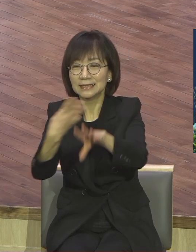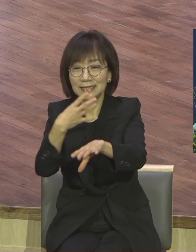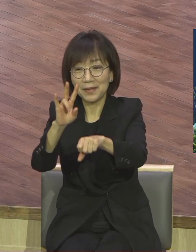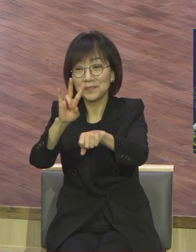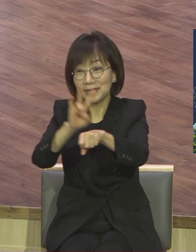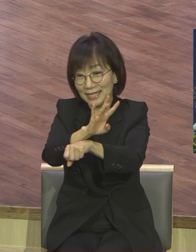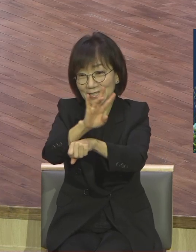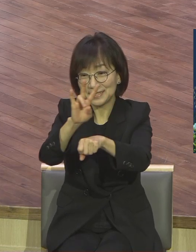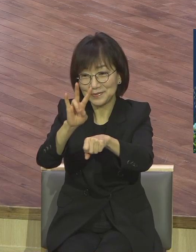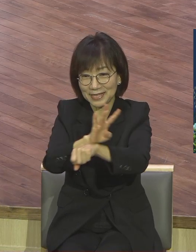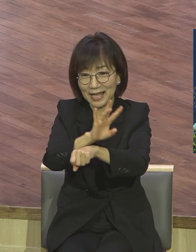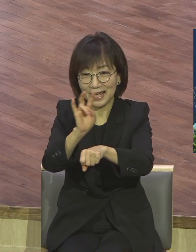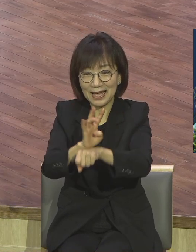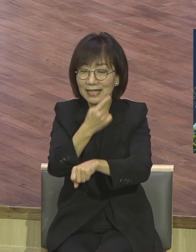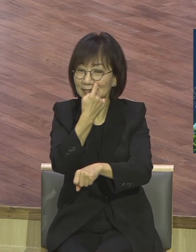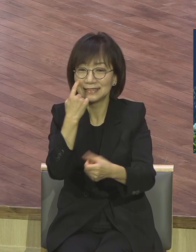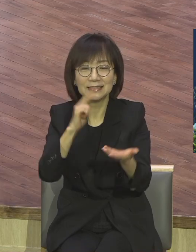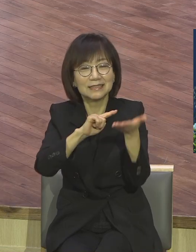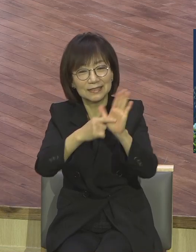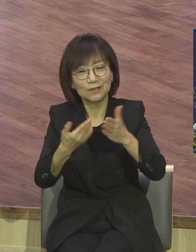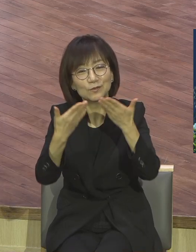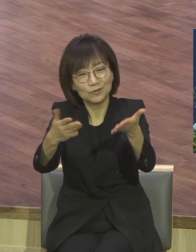증거가 임할 것이다.